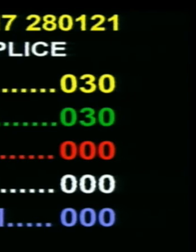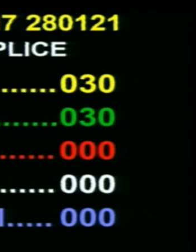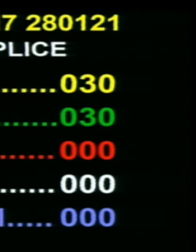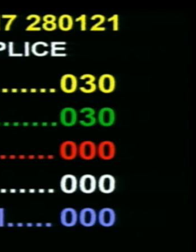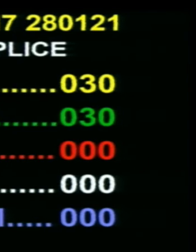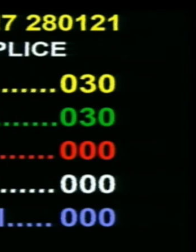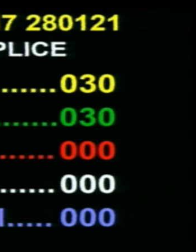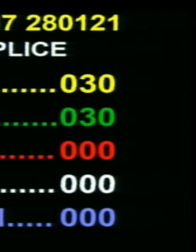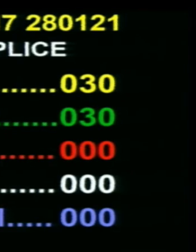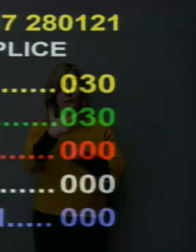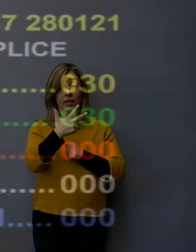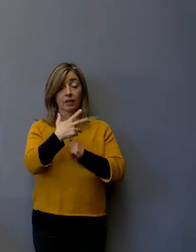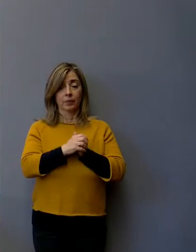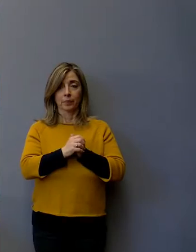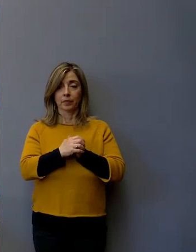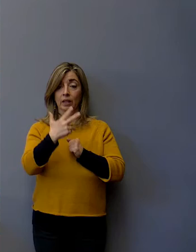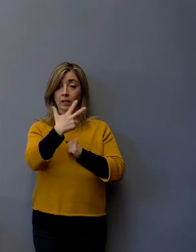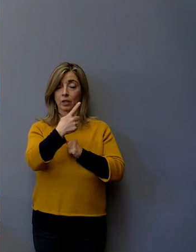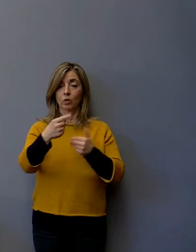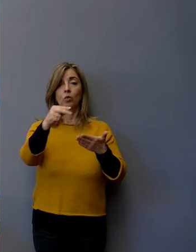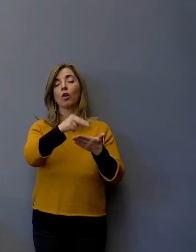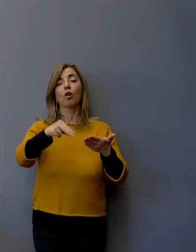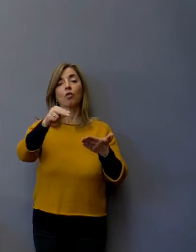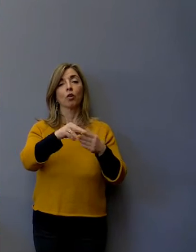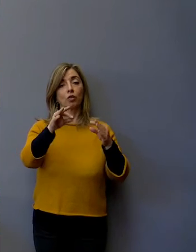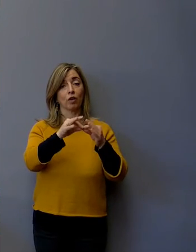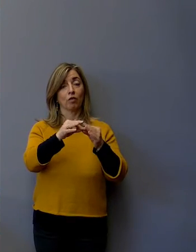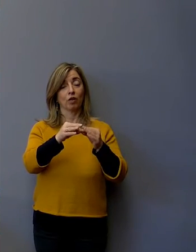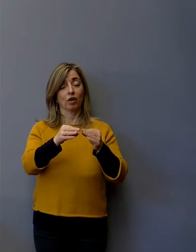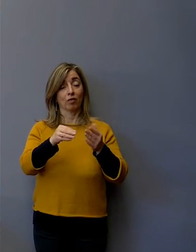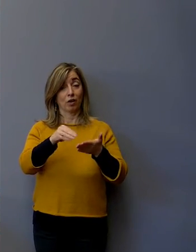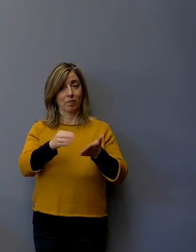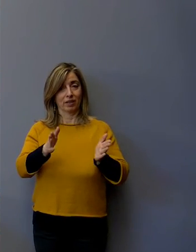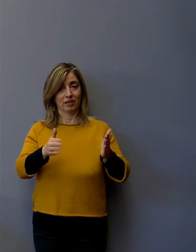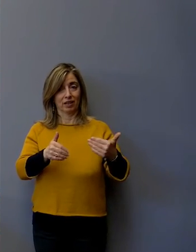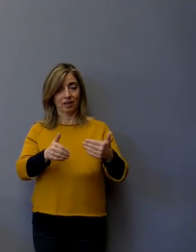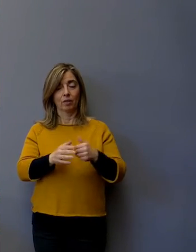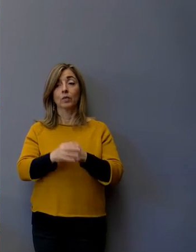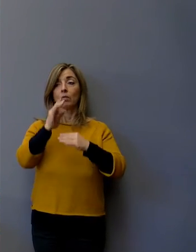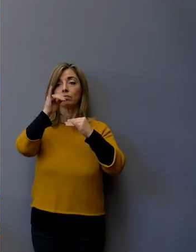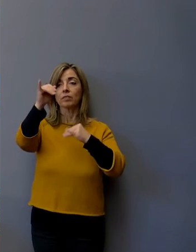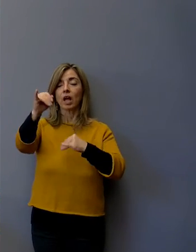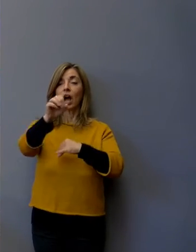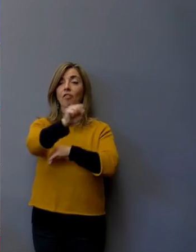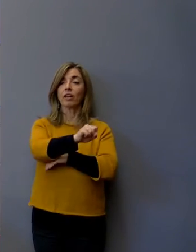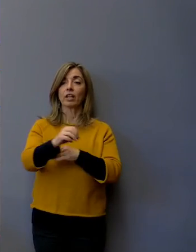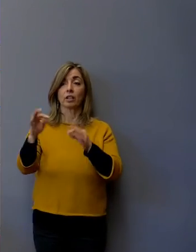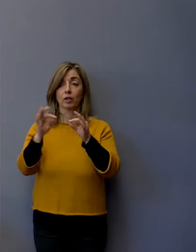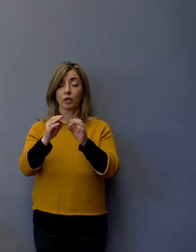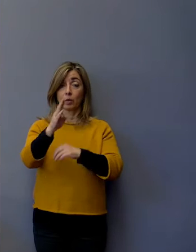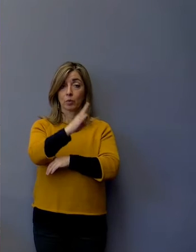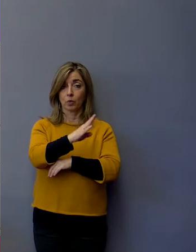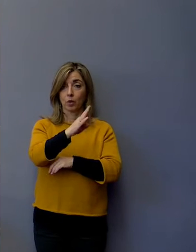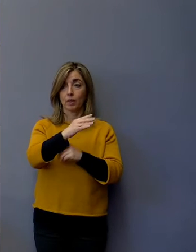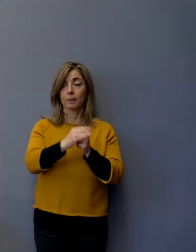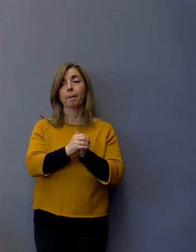31 voti favorevoli in presenza consigliere avvenente favorevole consigliera bruccoleri